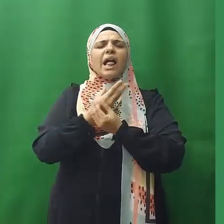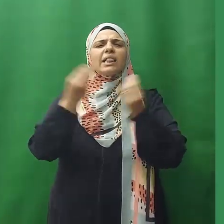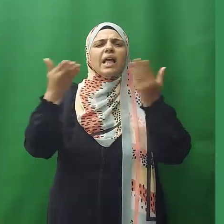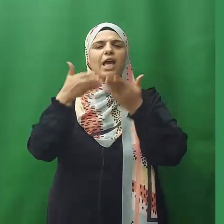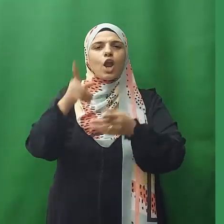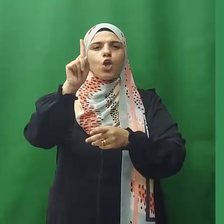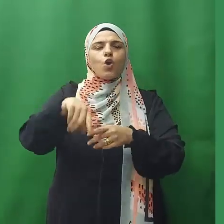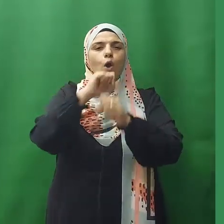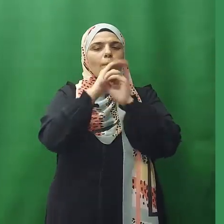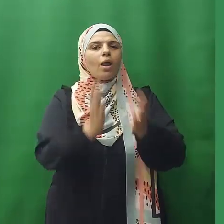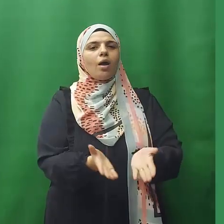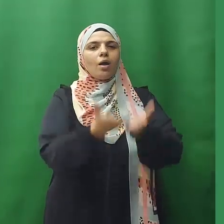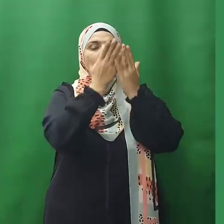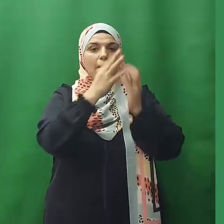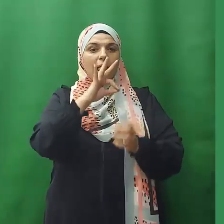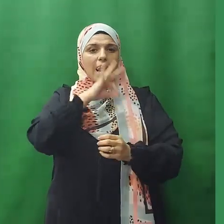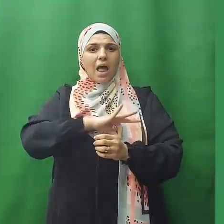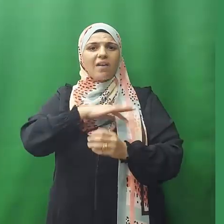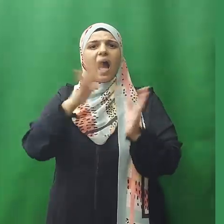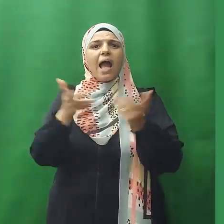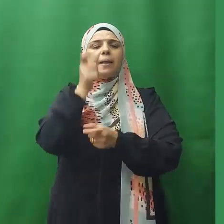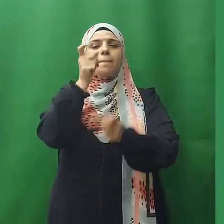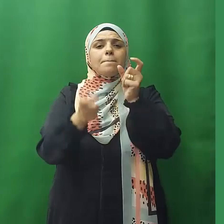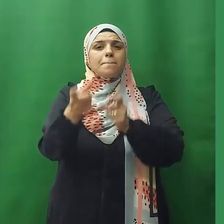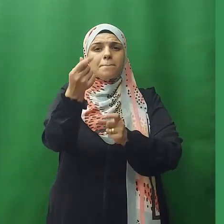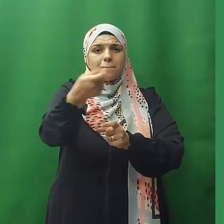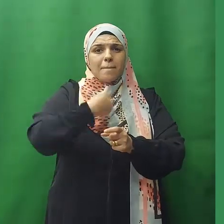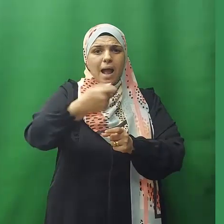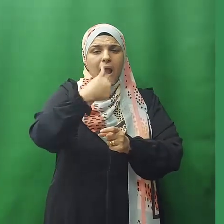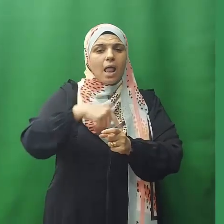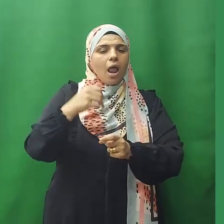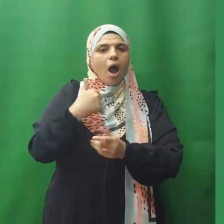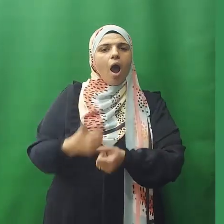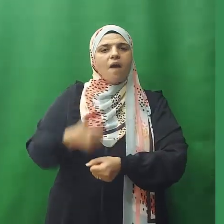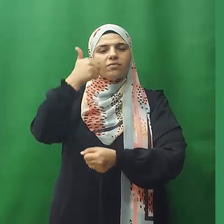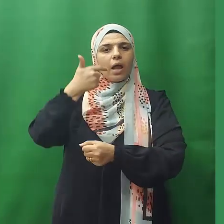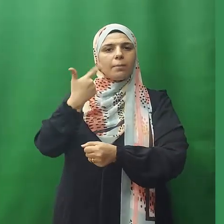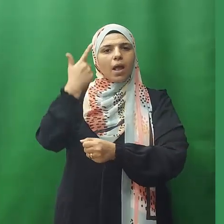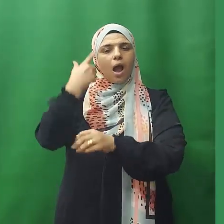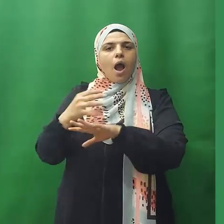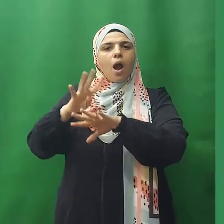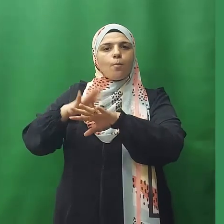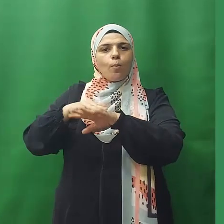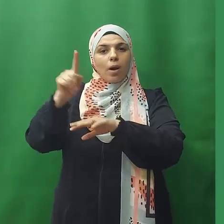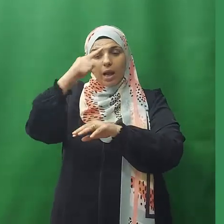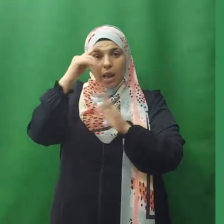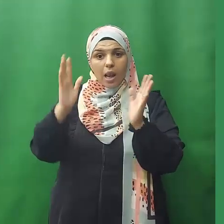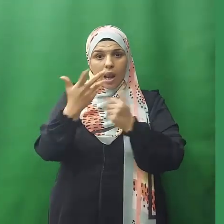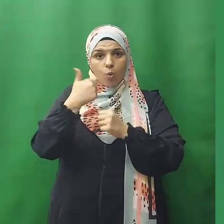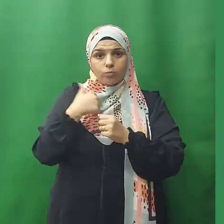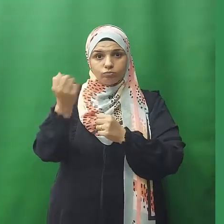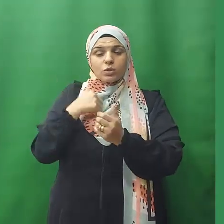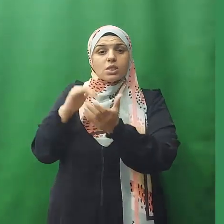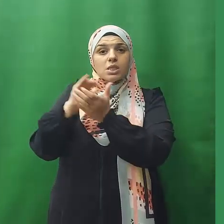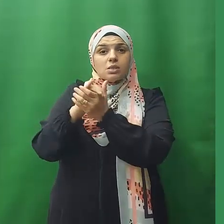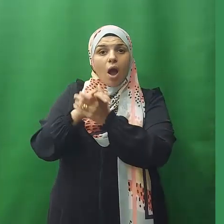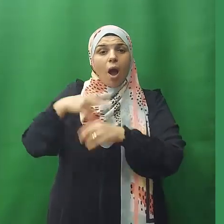وما نفعني ماله احد قط ما نفعني ماله ابي بكر ولو كنت متخذا خليلا لاتخذت ابا بكر